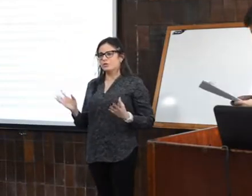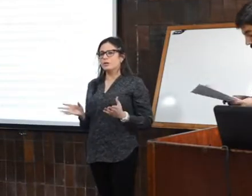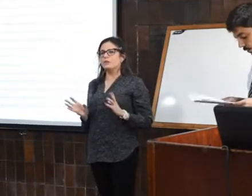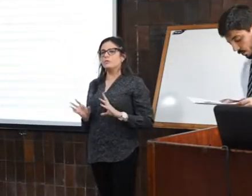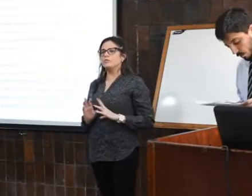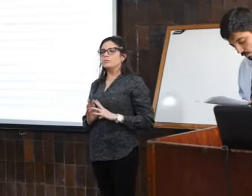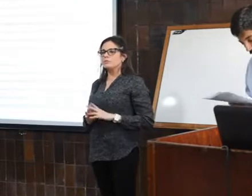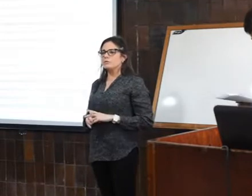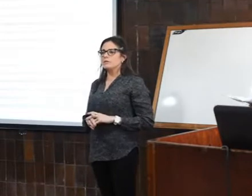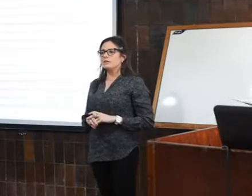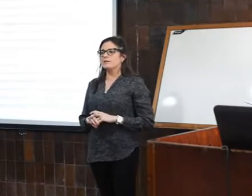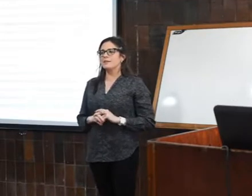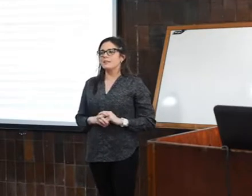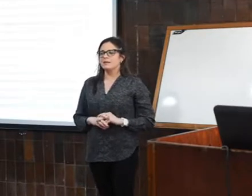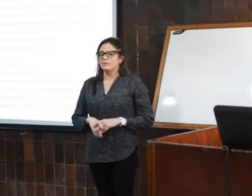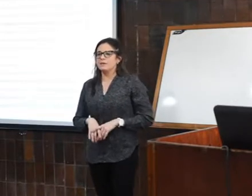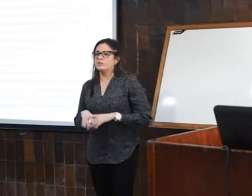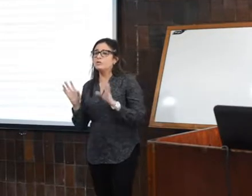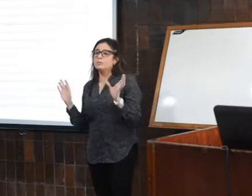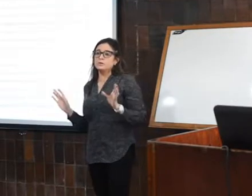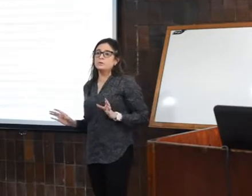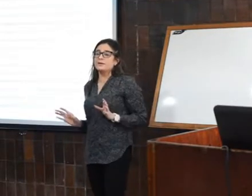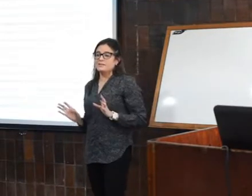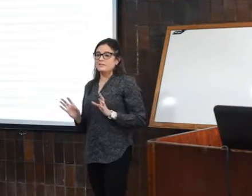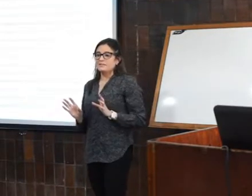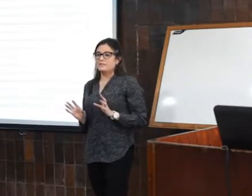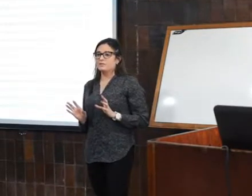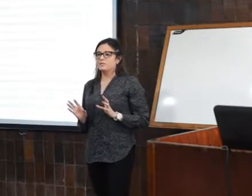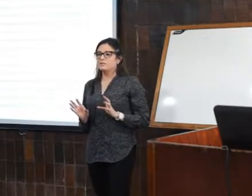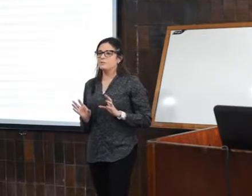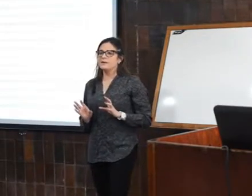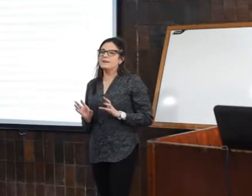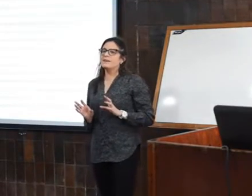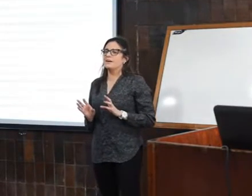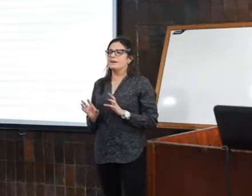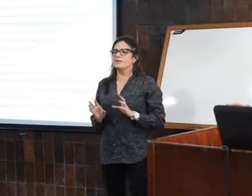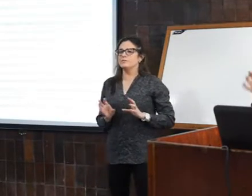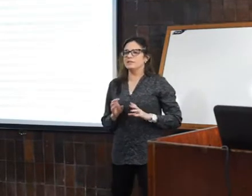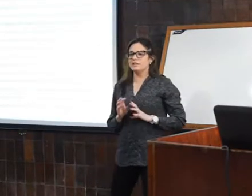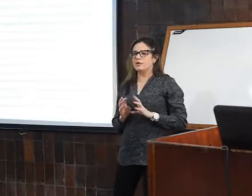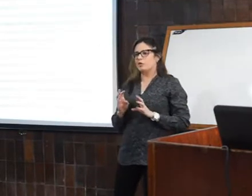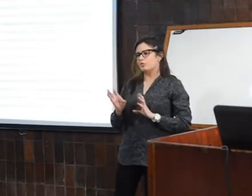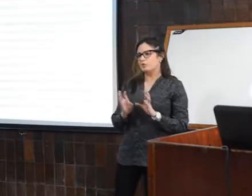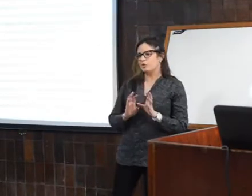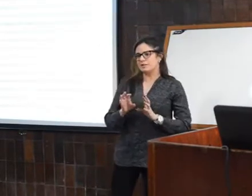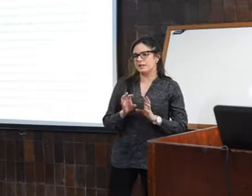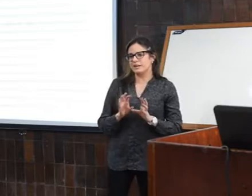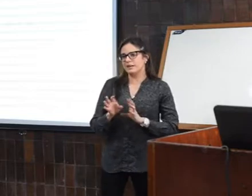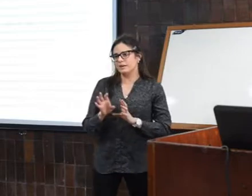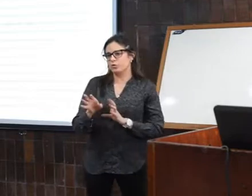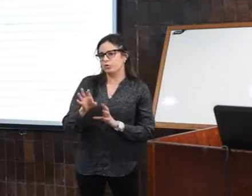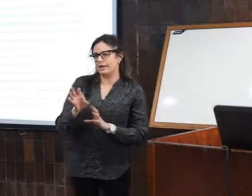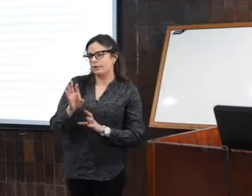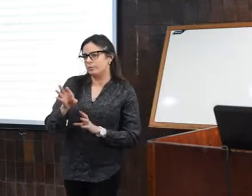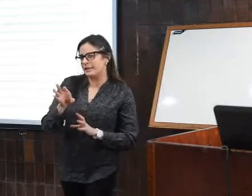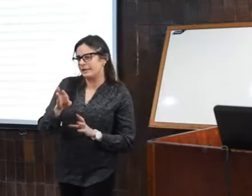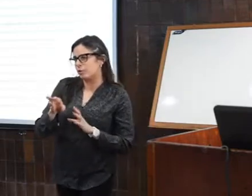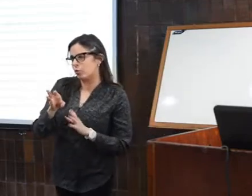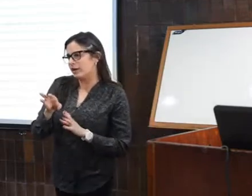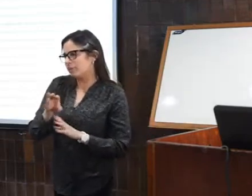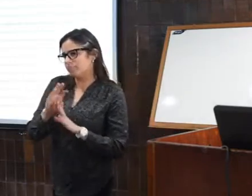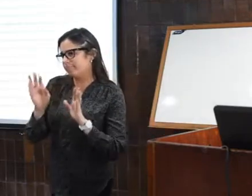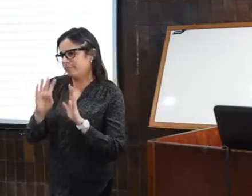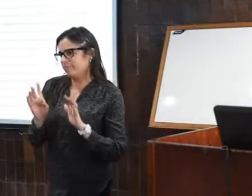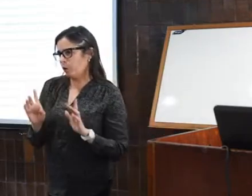yo creo que va a ir para todos por igual en el conocimiento que tenga uno de algo en